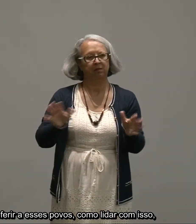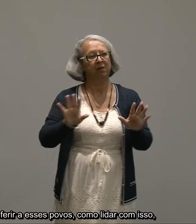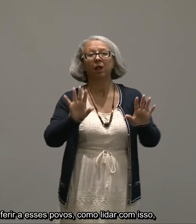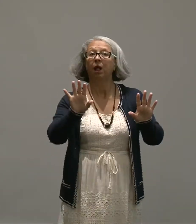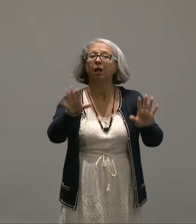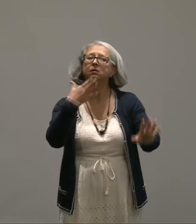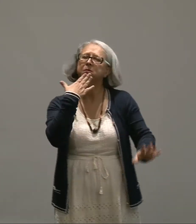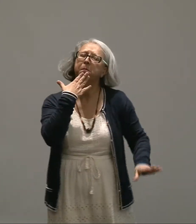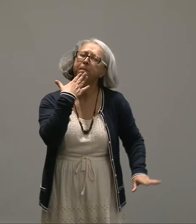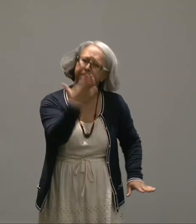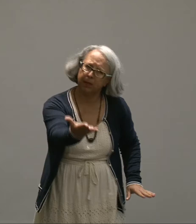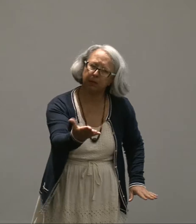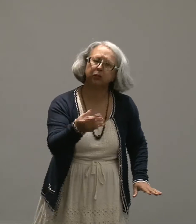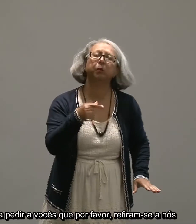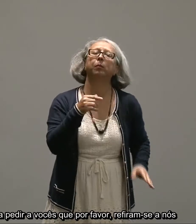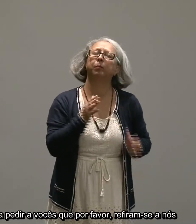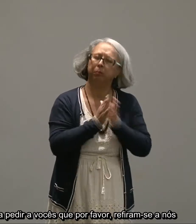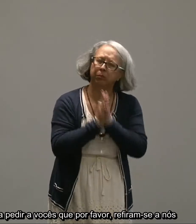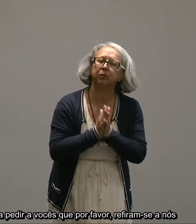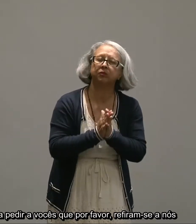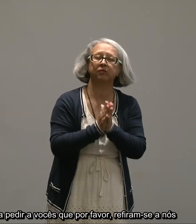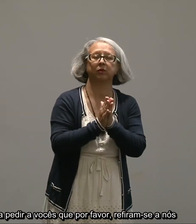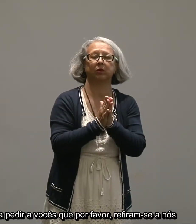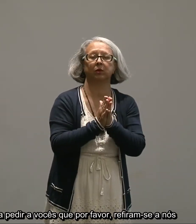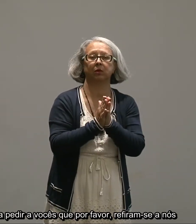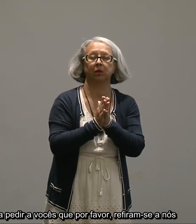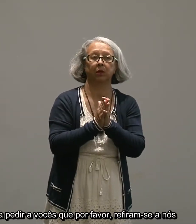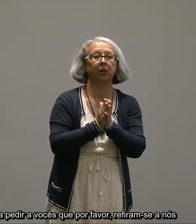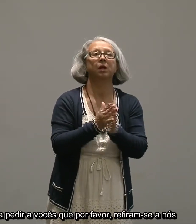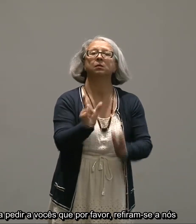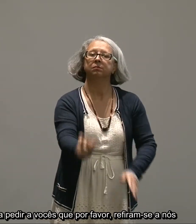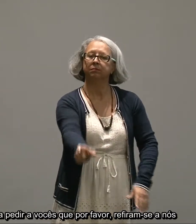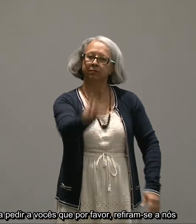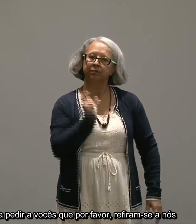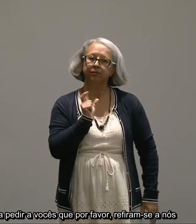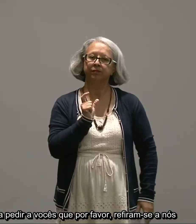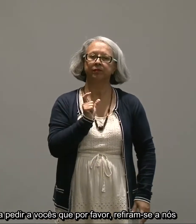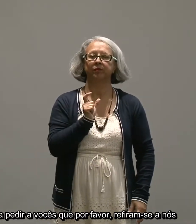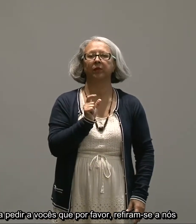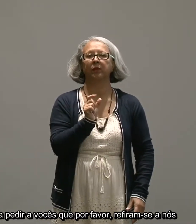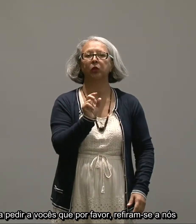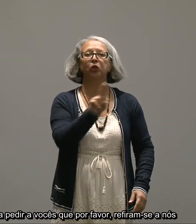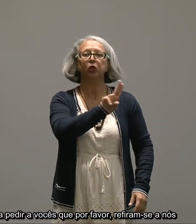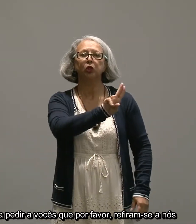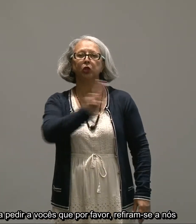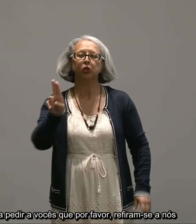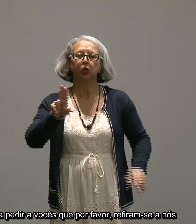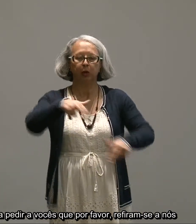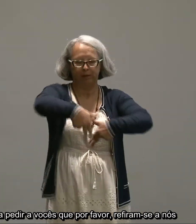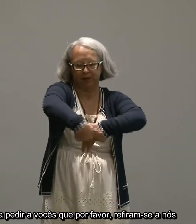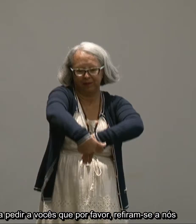isso? Bom, eu queria pedir a vocês que, por favor, refiram-se a